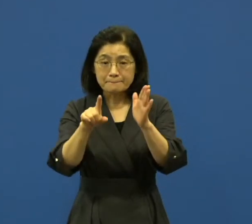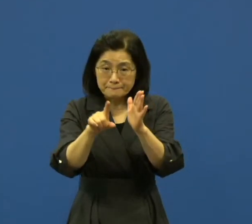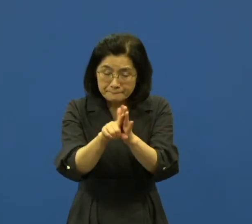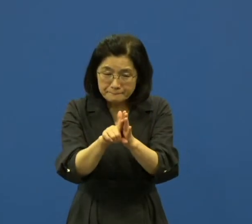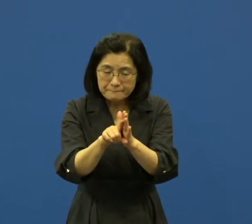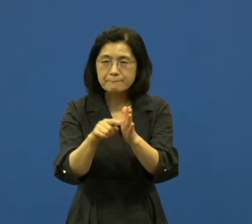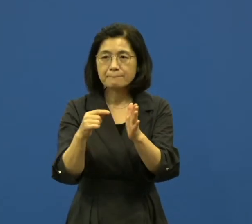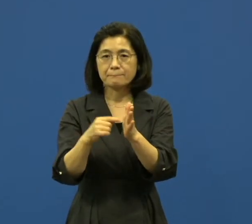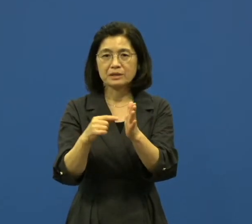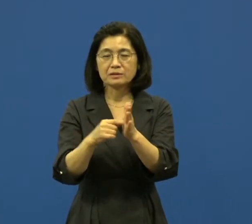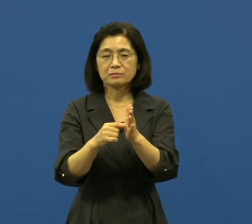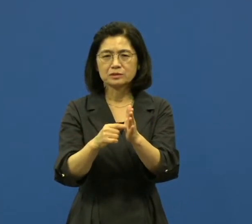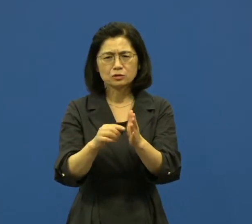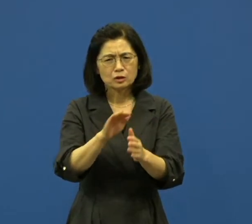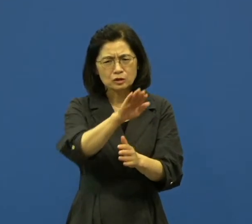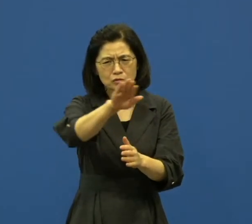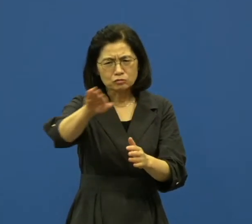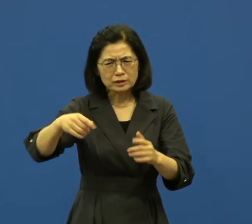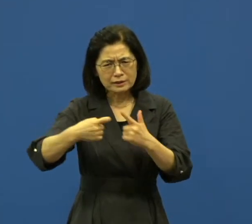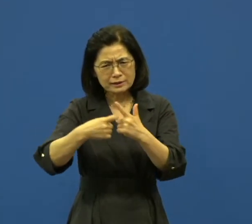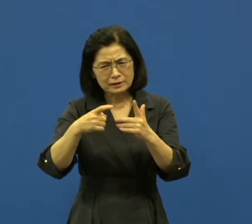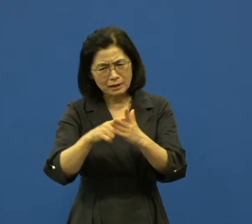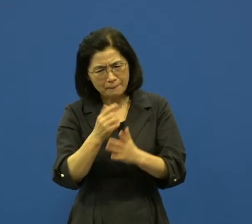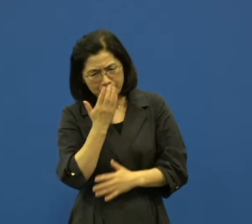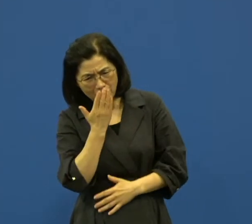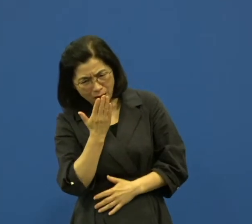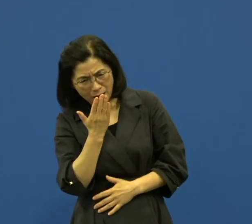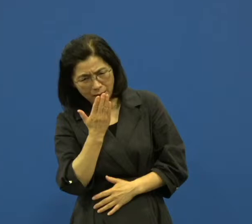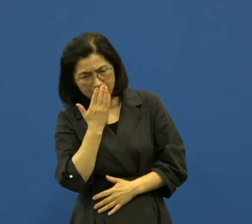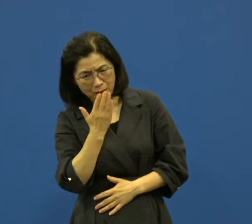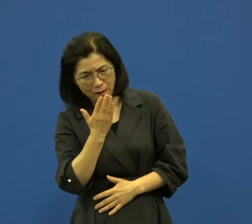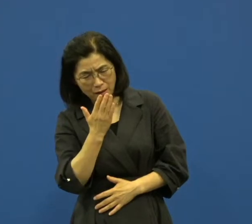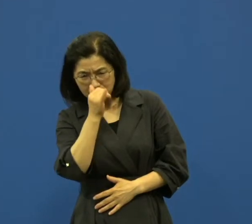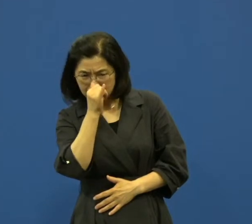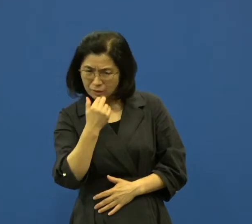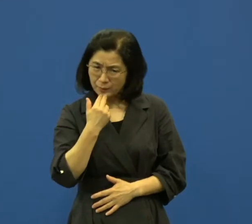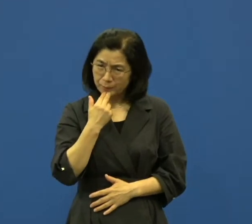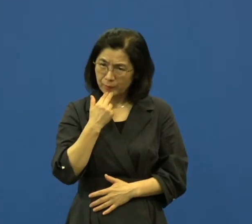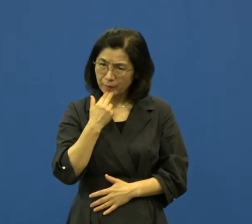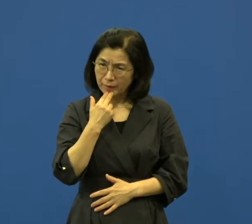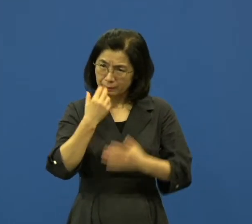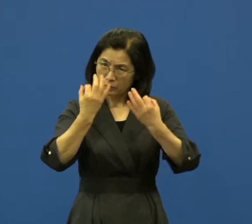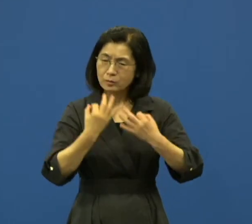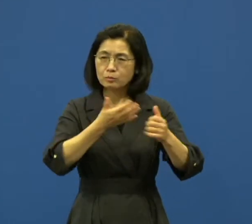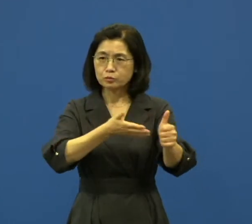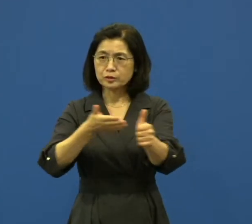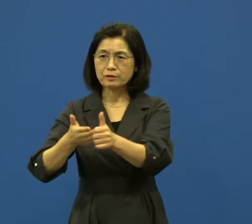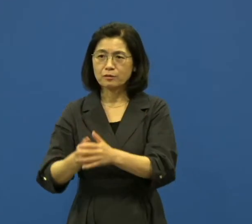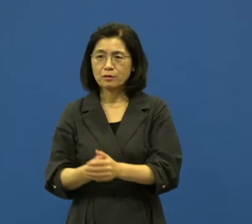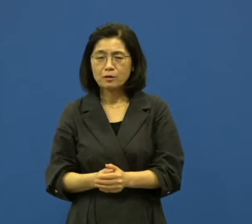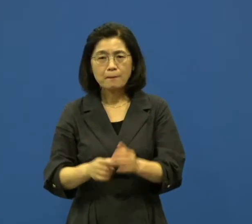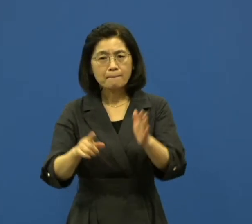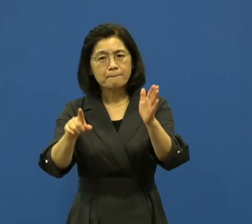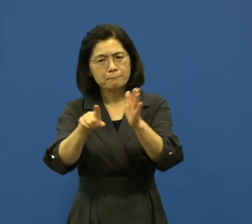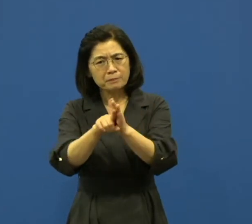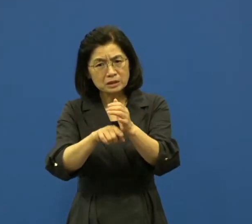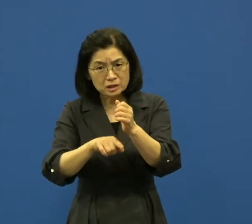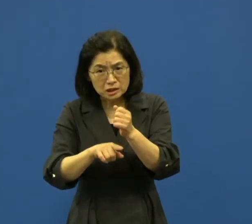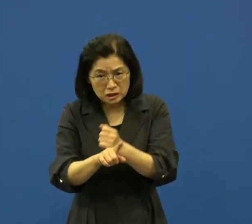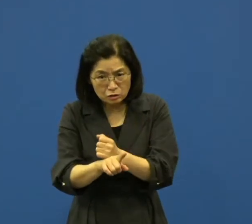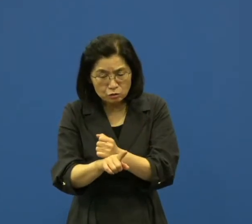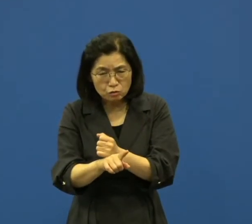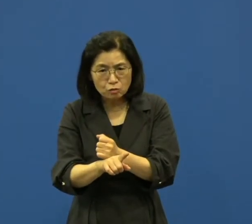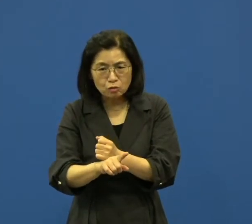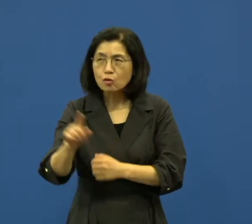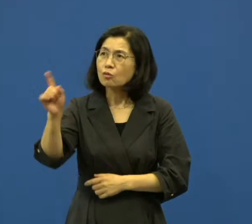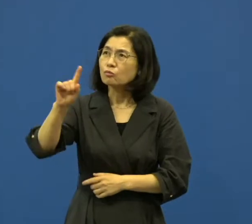믿음이라고 하는 것을 우리가 잘 알고 있는지 우리가 질문해 보아야 합니다. 왜 믿는지, 무엇을